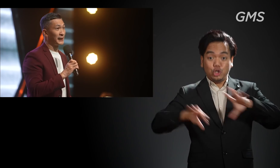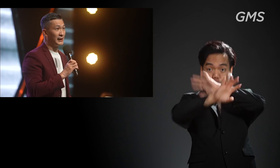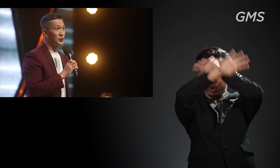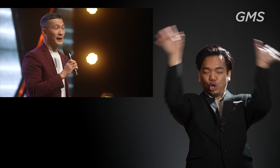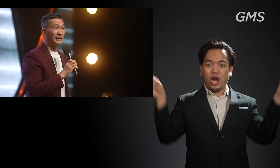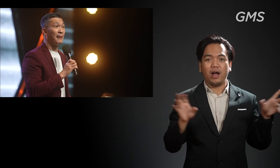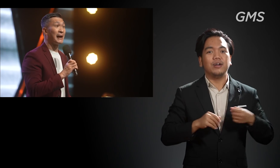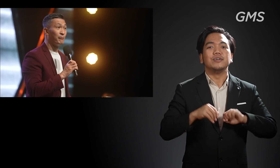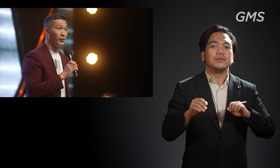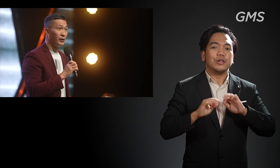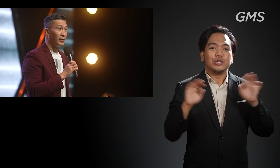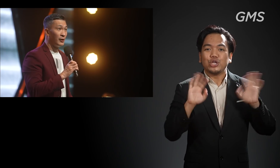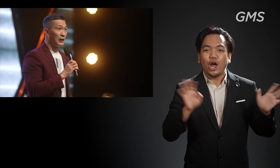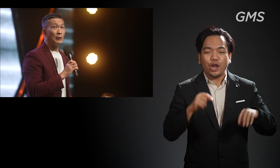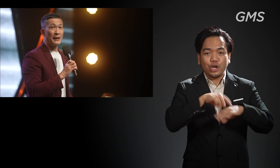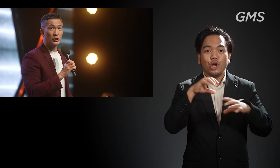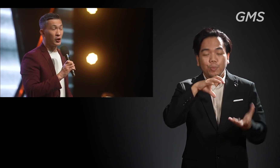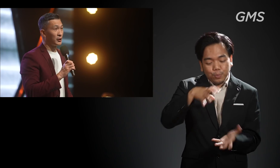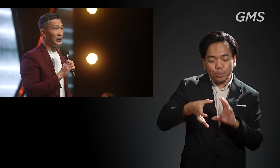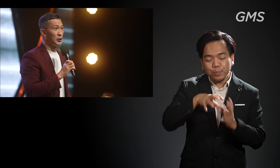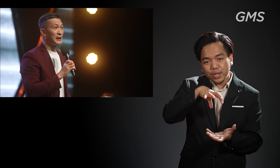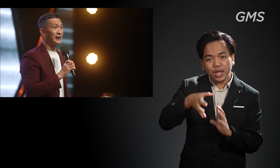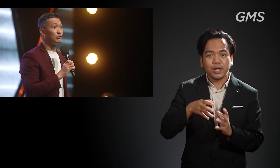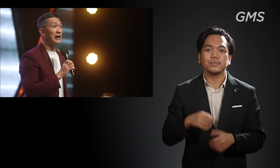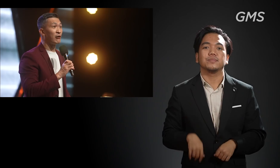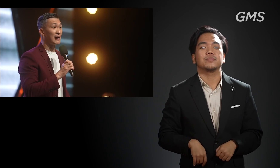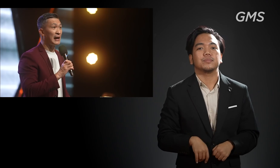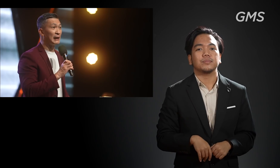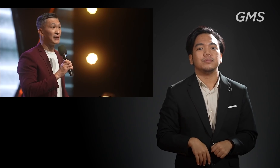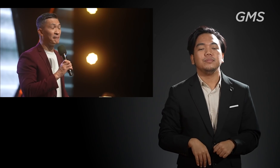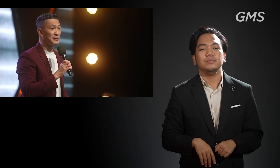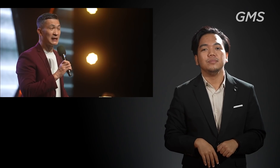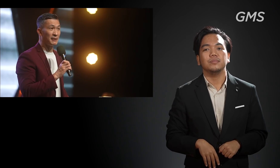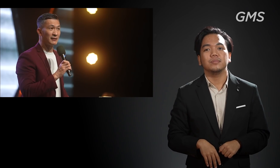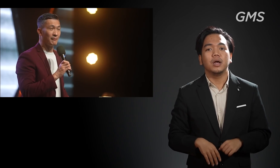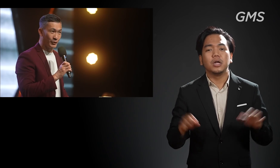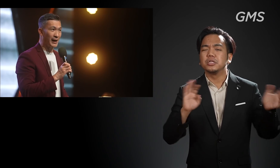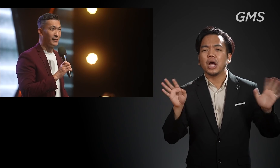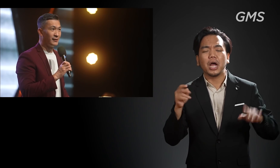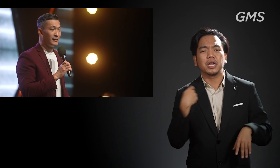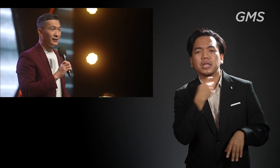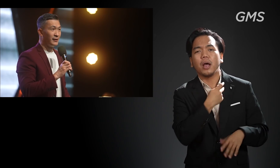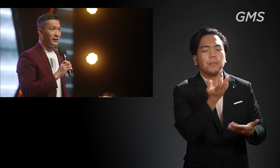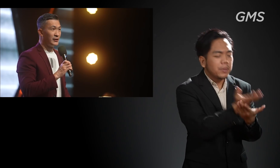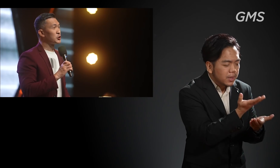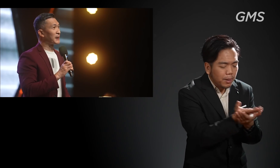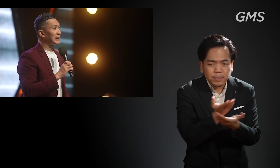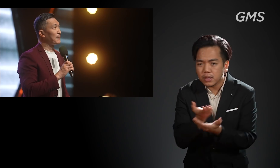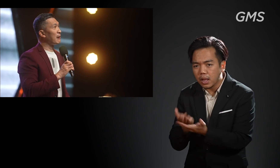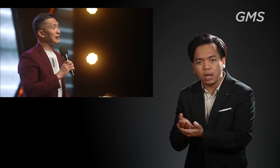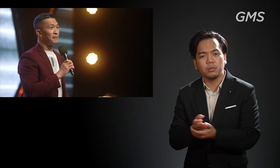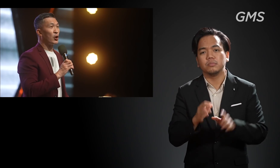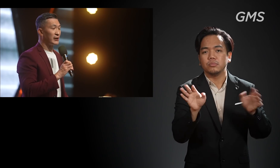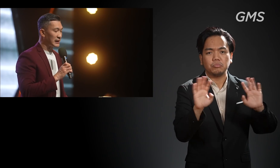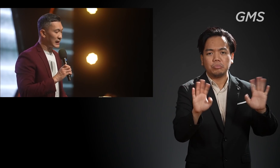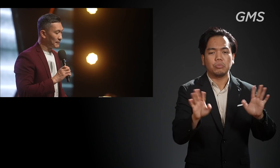berkata begini supaya kita gak menabung. Lalu besok hidup dari kemurahan orang lain, mengemis minta-minta. Bukan. Yesus berkata